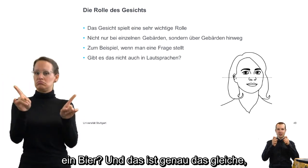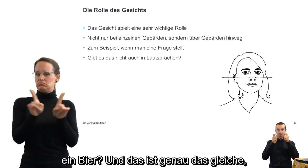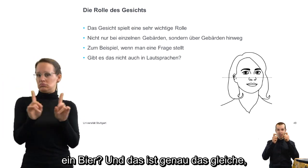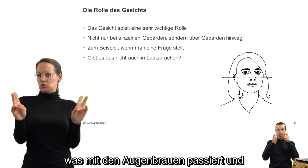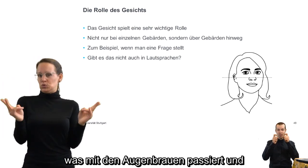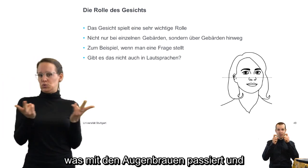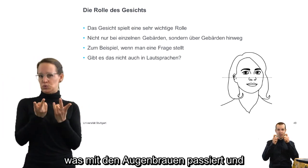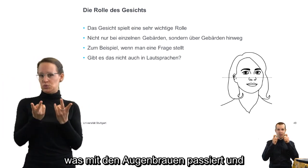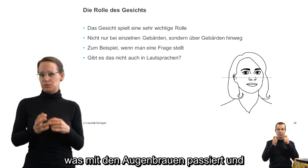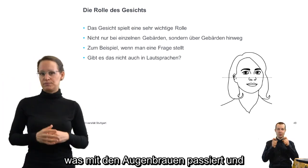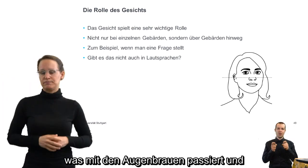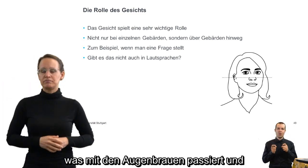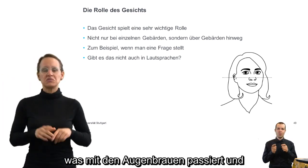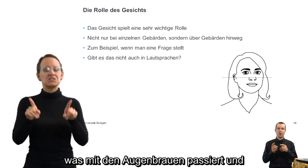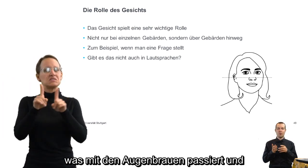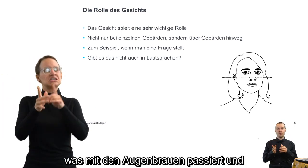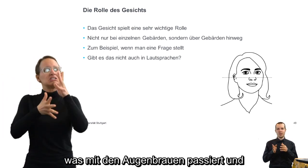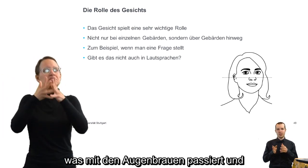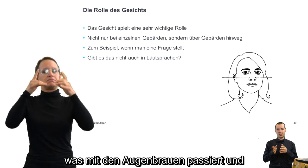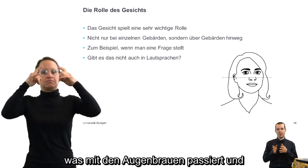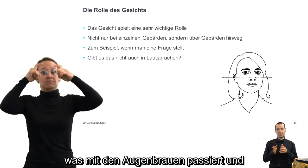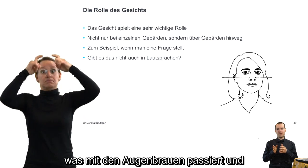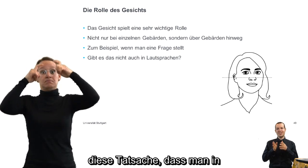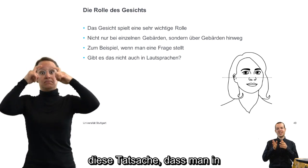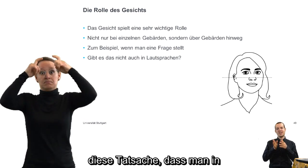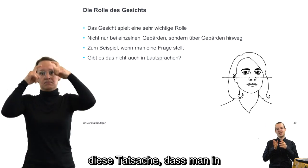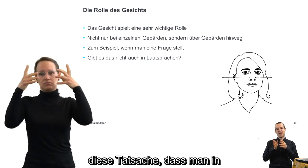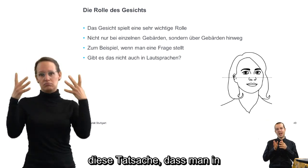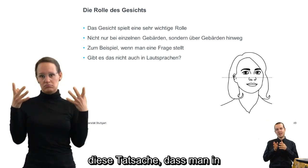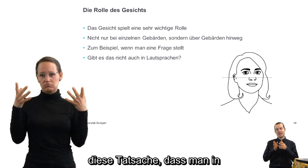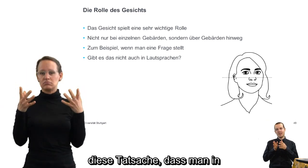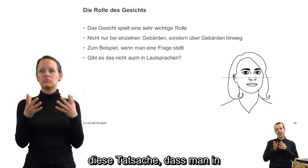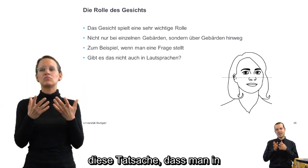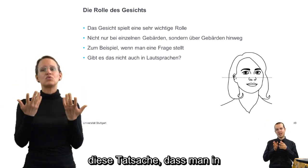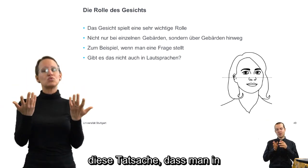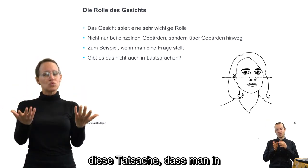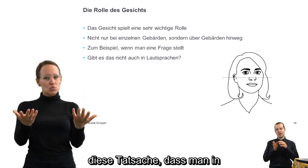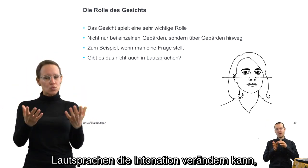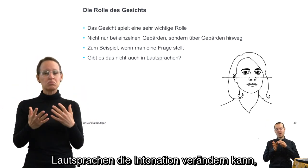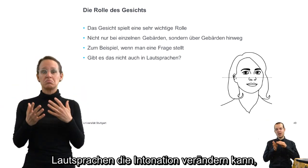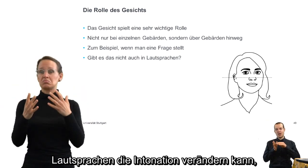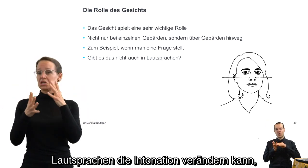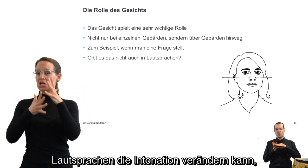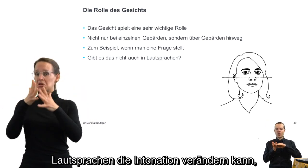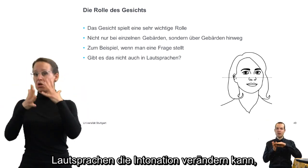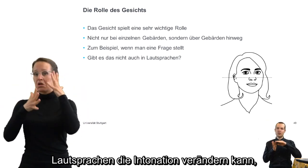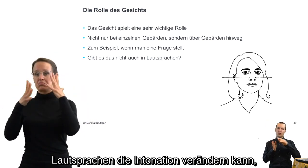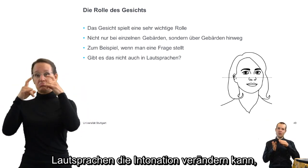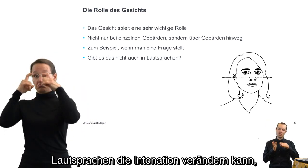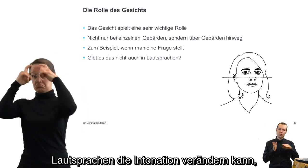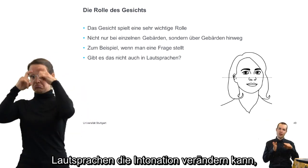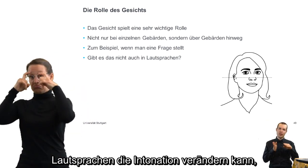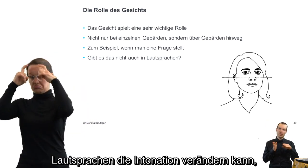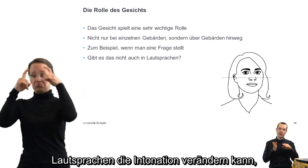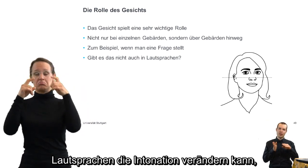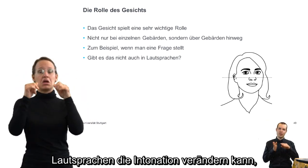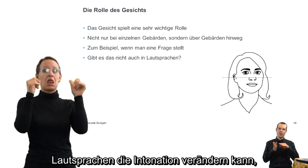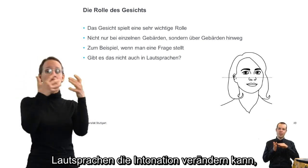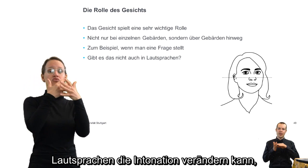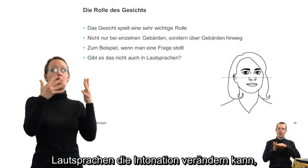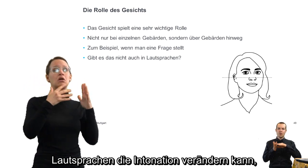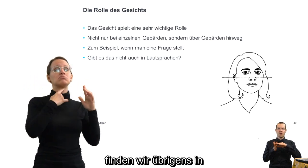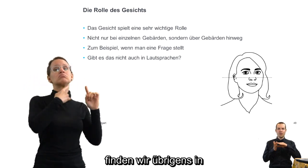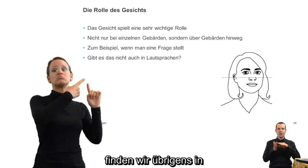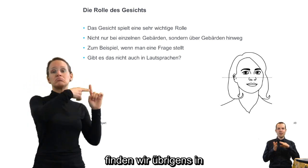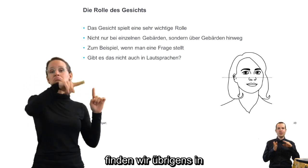das ist genau das Gleiche, was mit den Augenbrauen passiert. Und diese Tatsache, dass man in Lautsprachen die Intonation verändern kann,